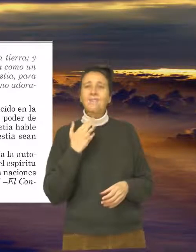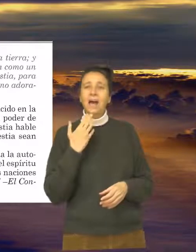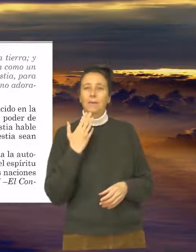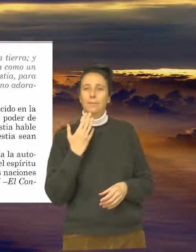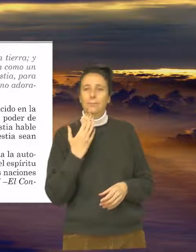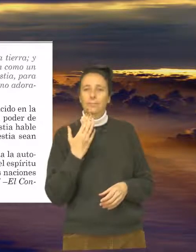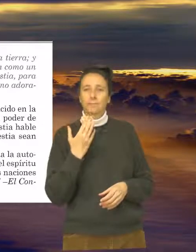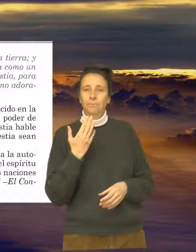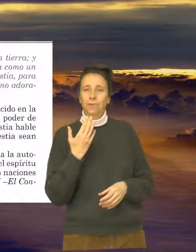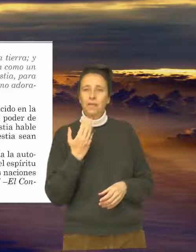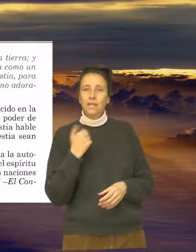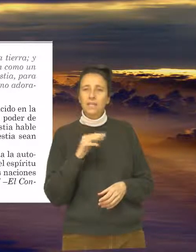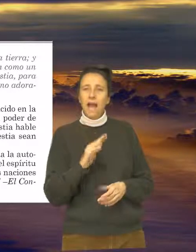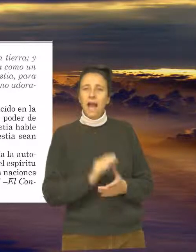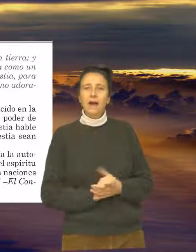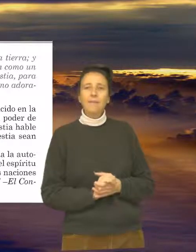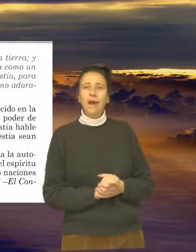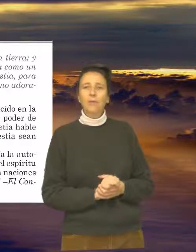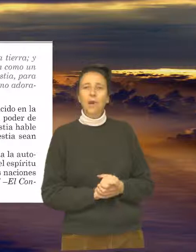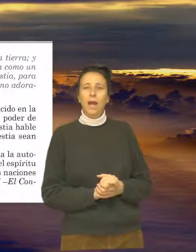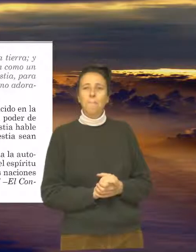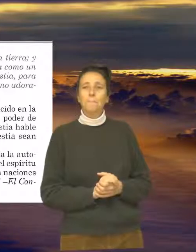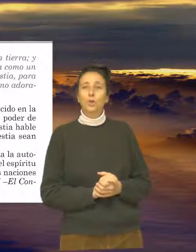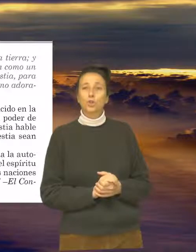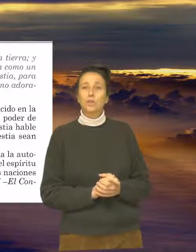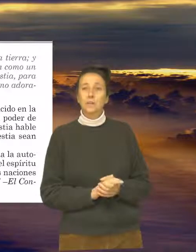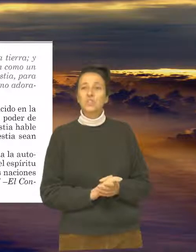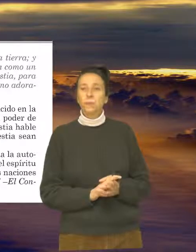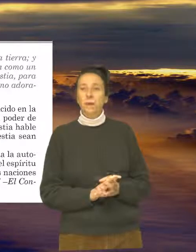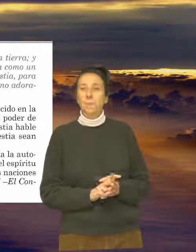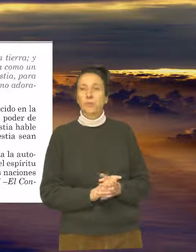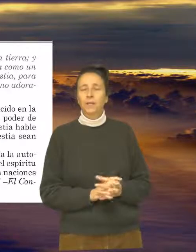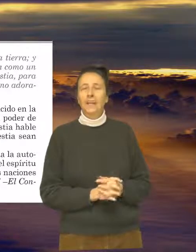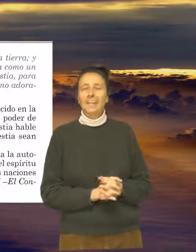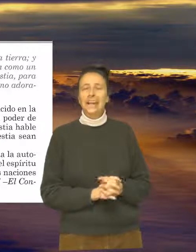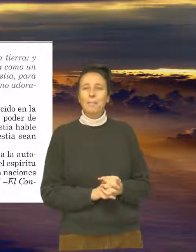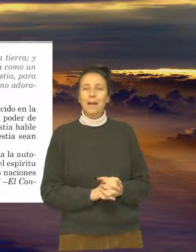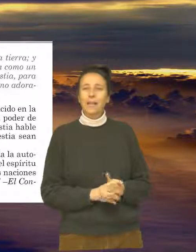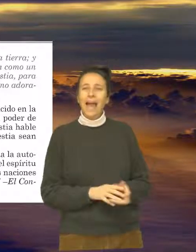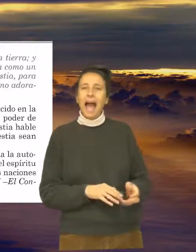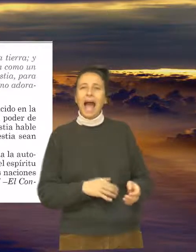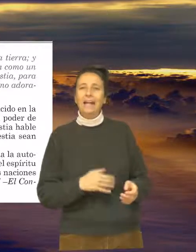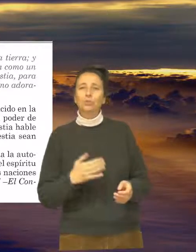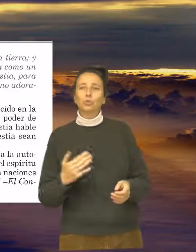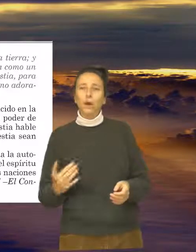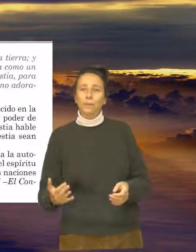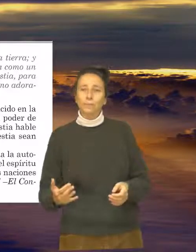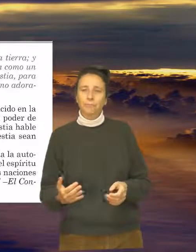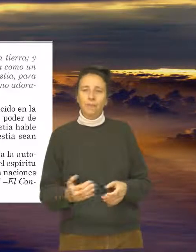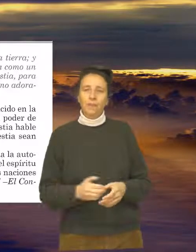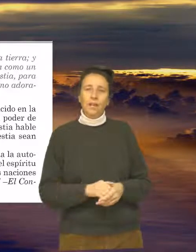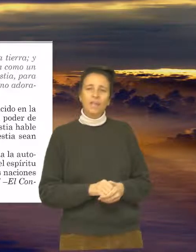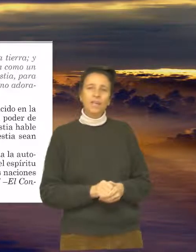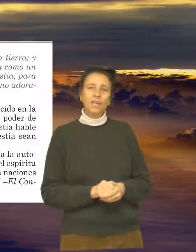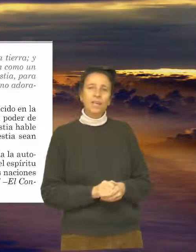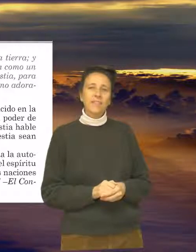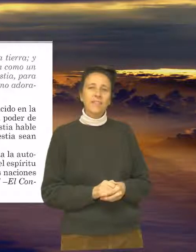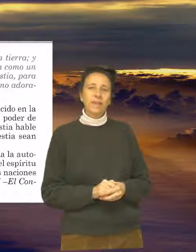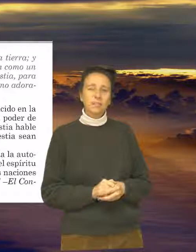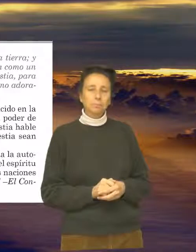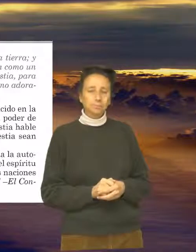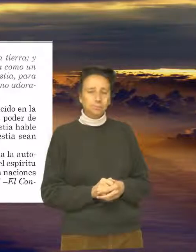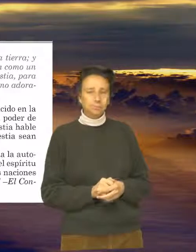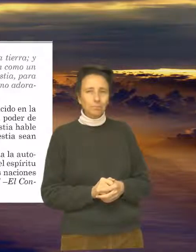imagen habla, y ya habla ahora por sí misma, y también actúa. Eso